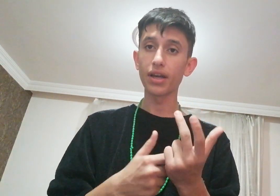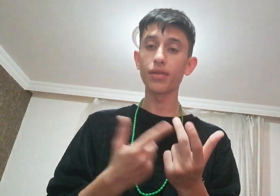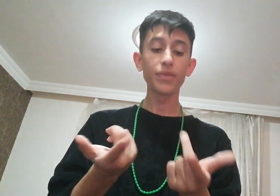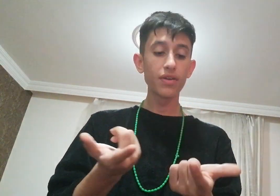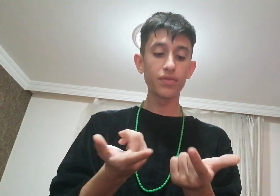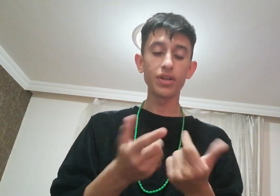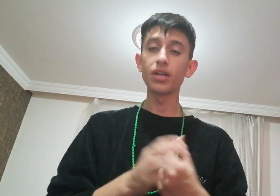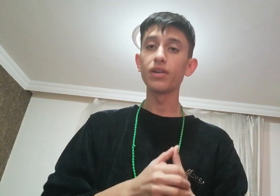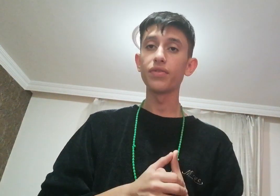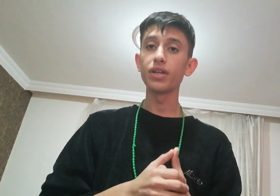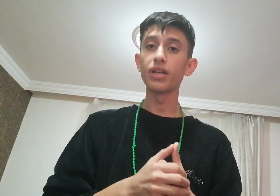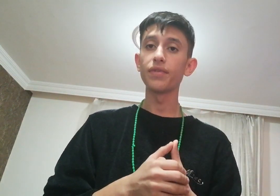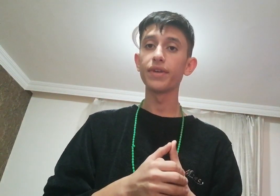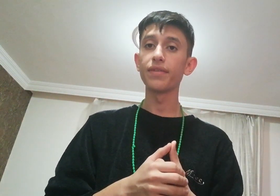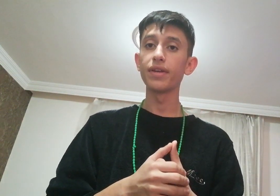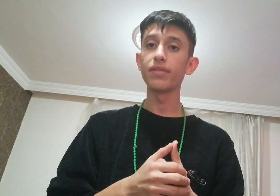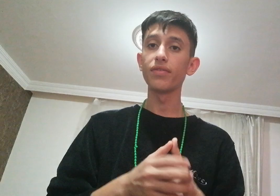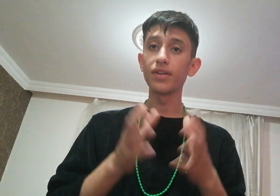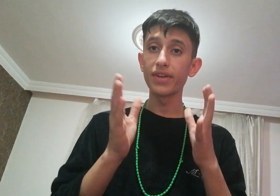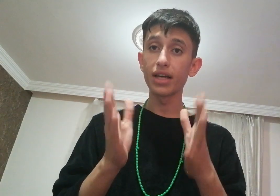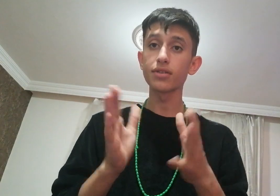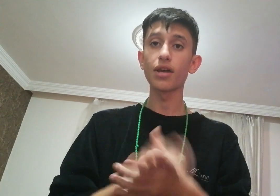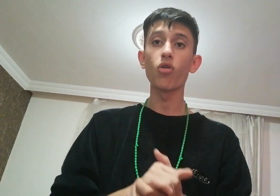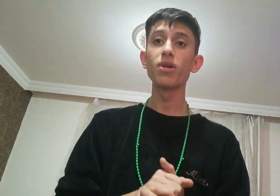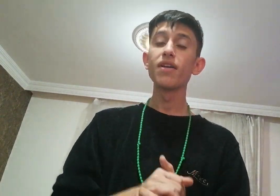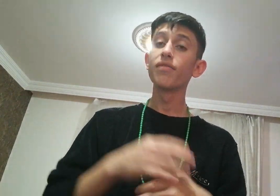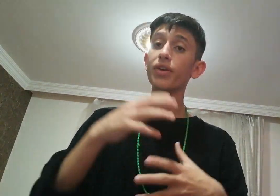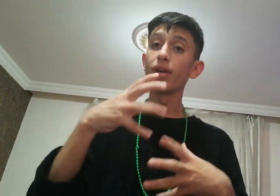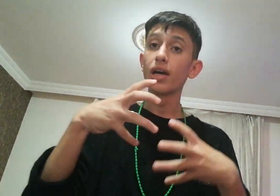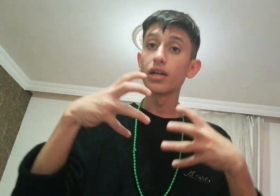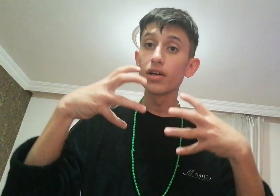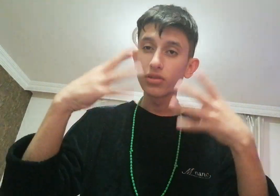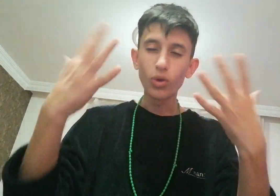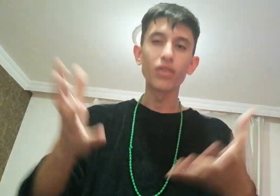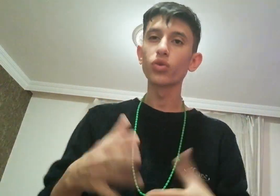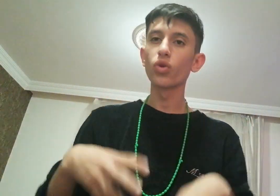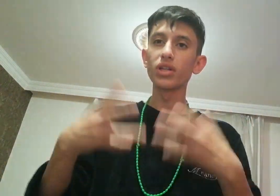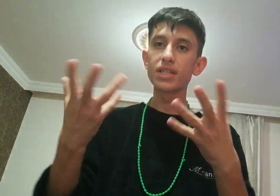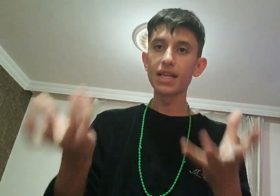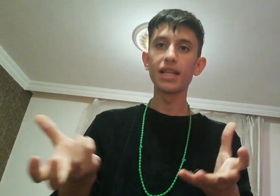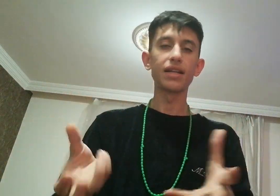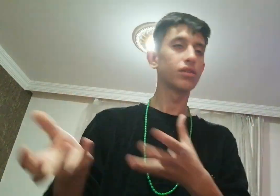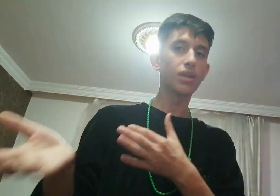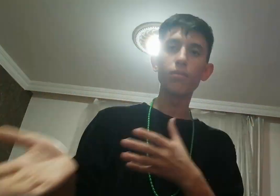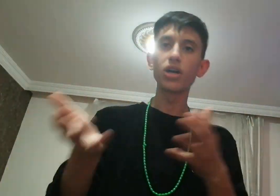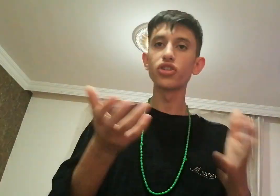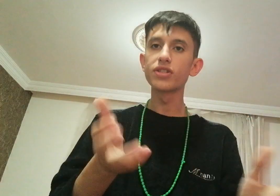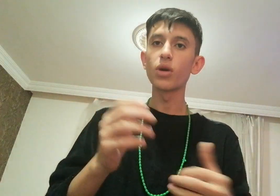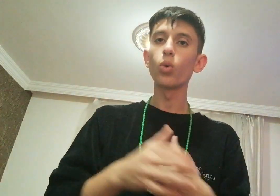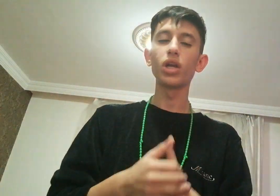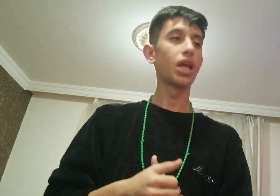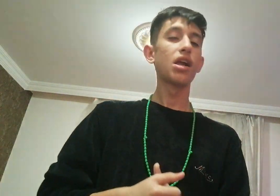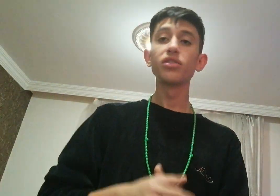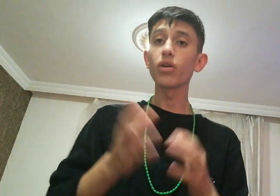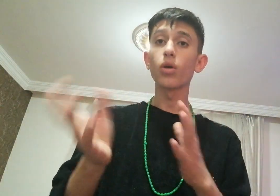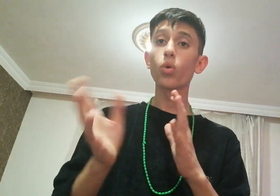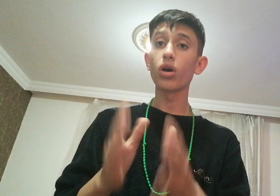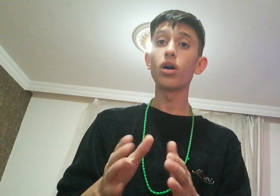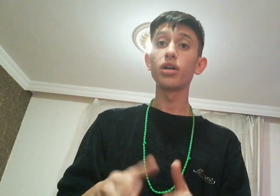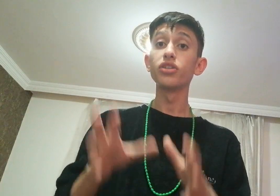الخير، في في في في في في في الصوم، في ورا الفطور نتسلى، نتطمش، نسوي، نقرأ قرآن،